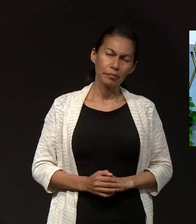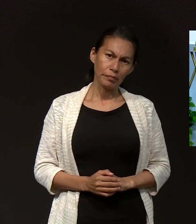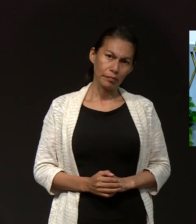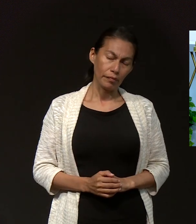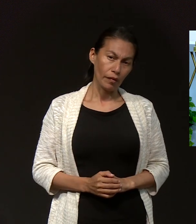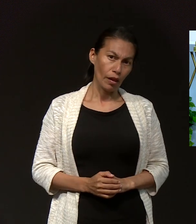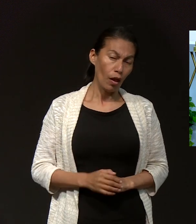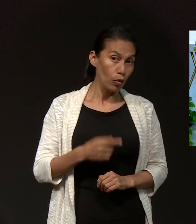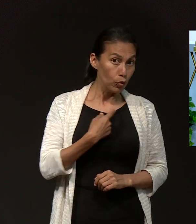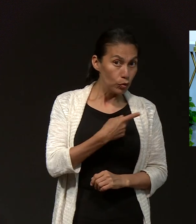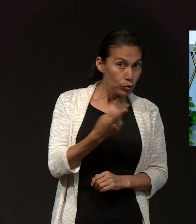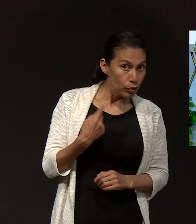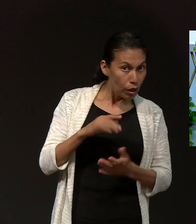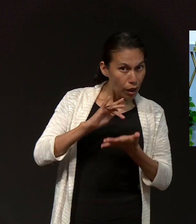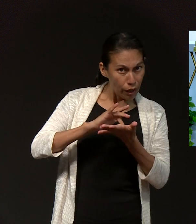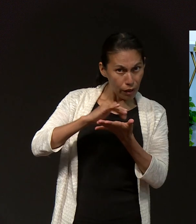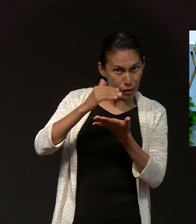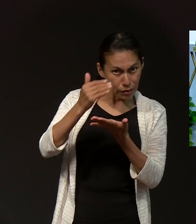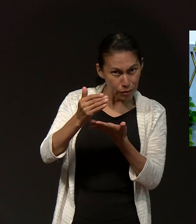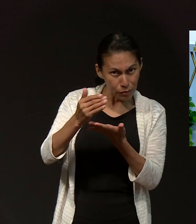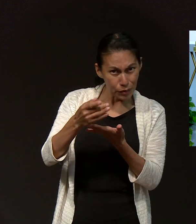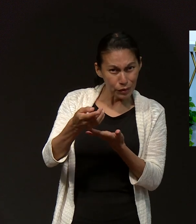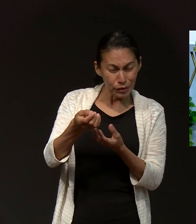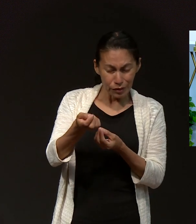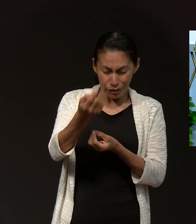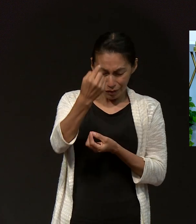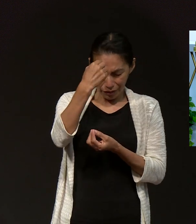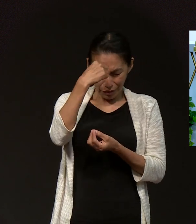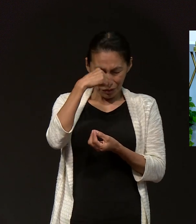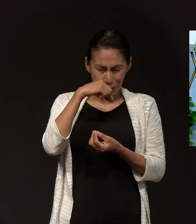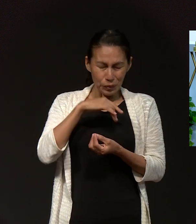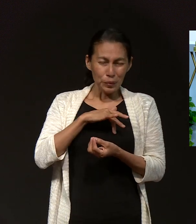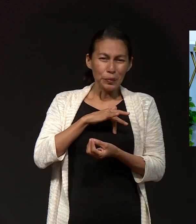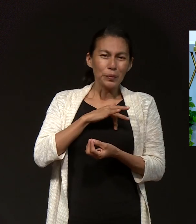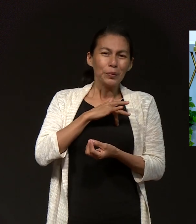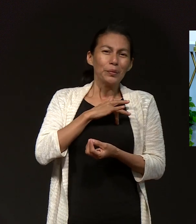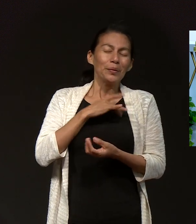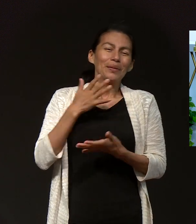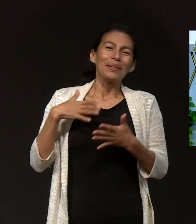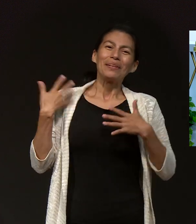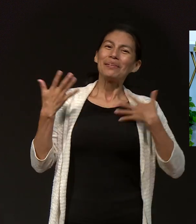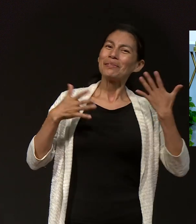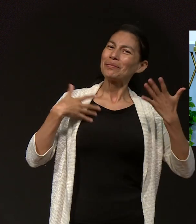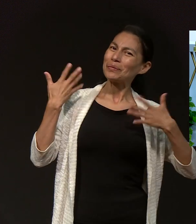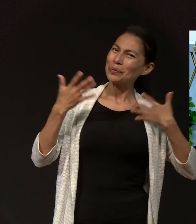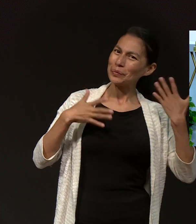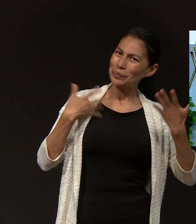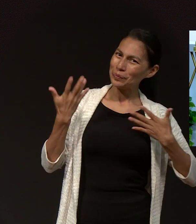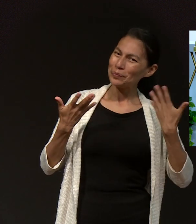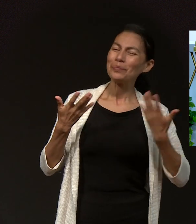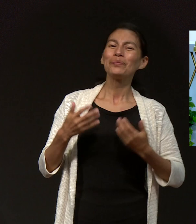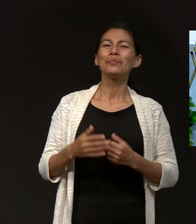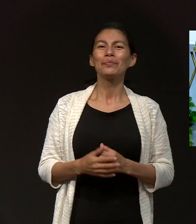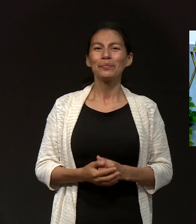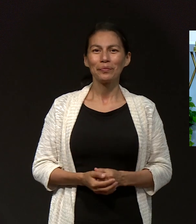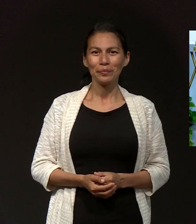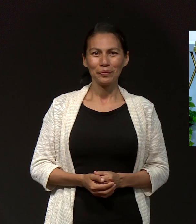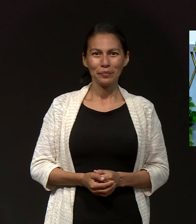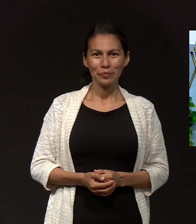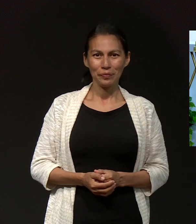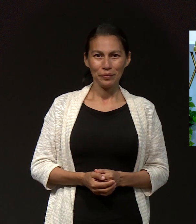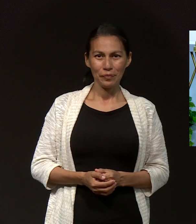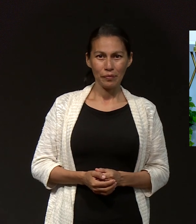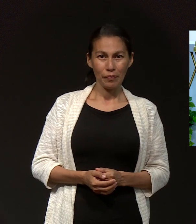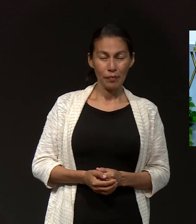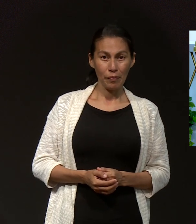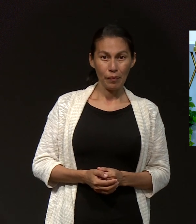tiene muchísimos beneficios. Trae un abundante sentimiento de felicidad en la vida.